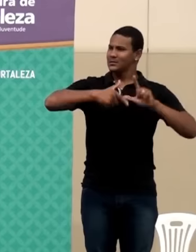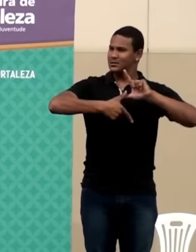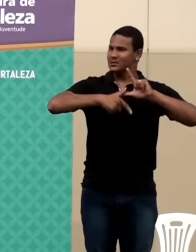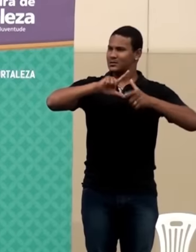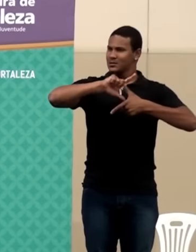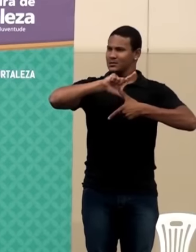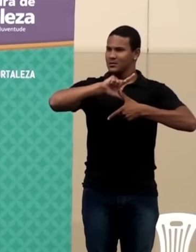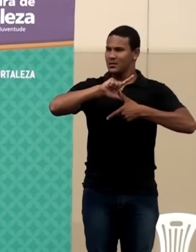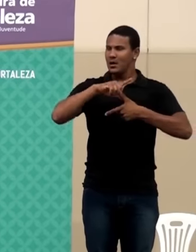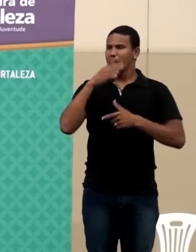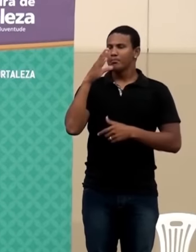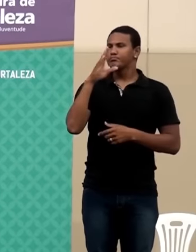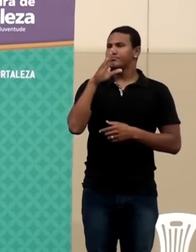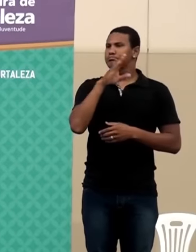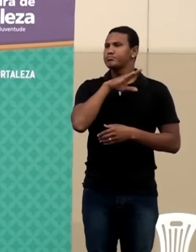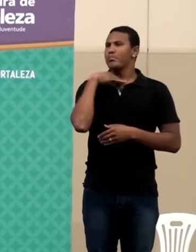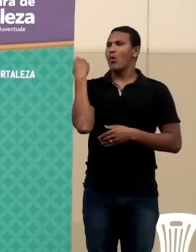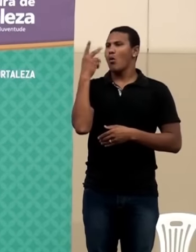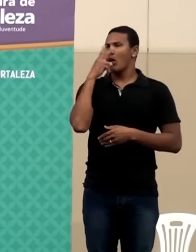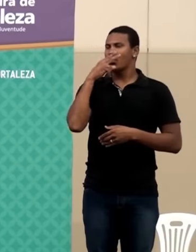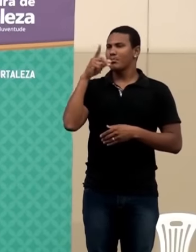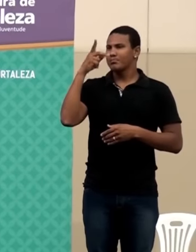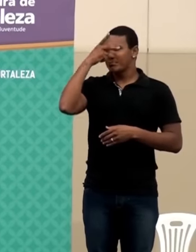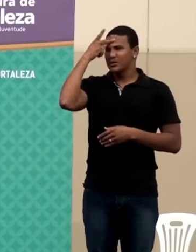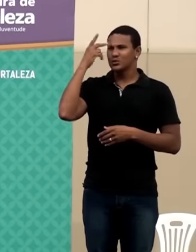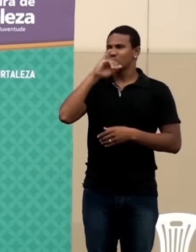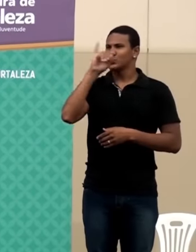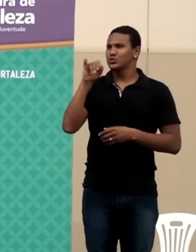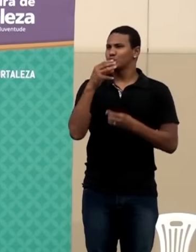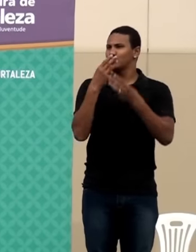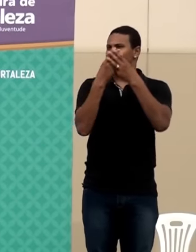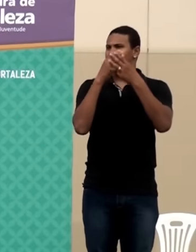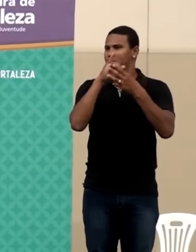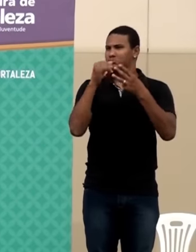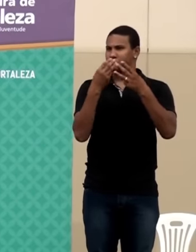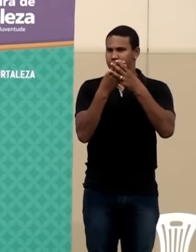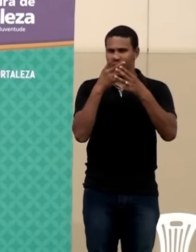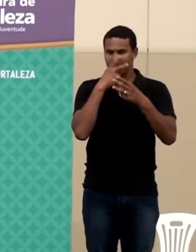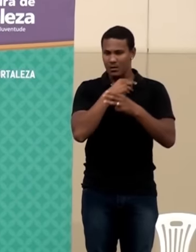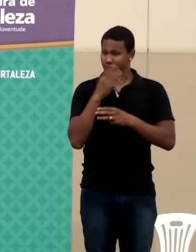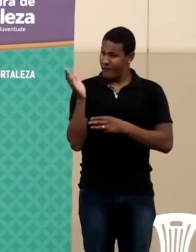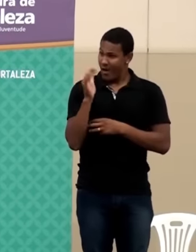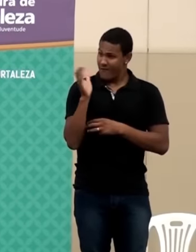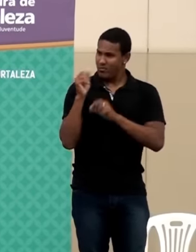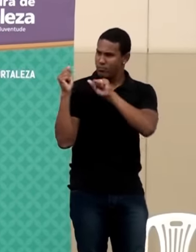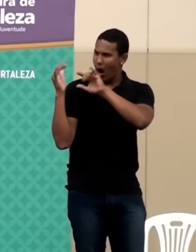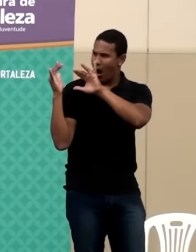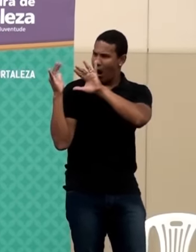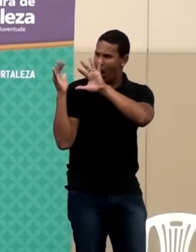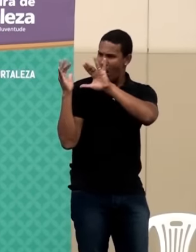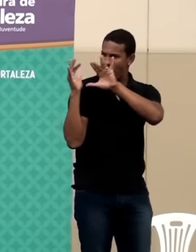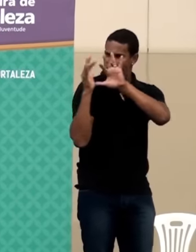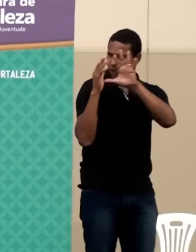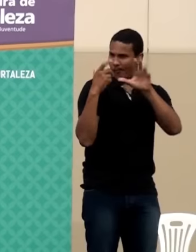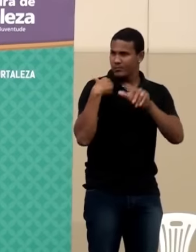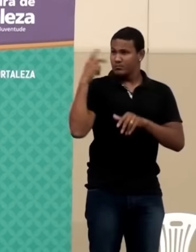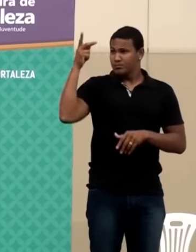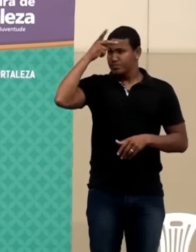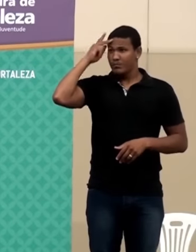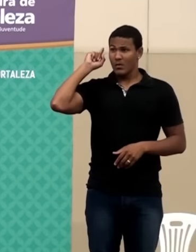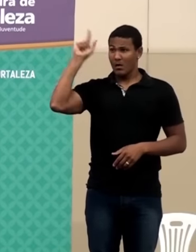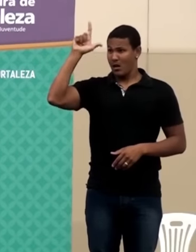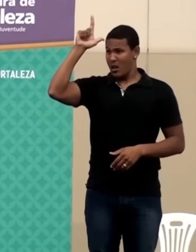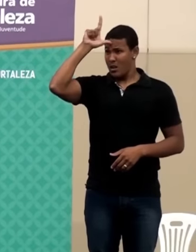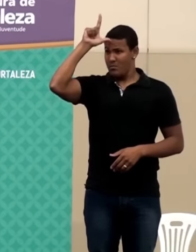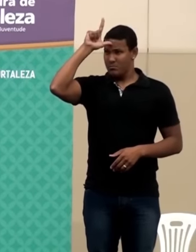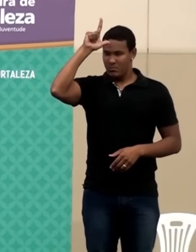gás, né? Os judeus eram colocados em galpões fechados, eles diziam para eles que eles iam tomar banho, então eles se despiam. Na hora